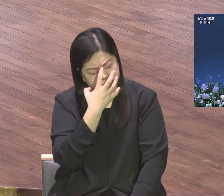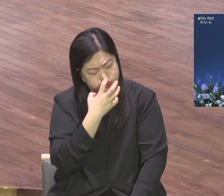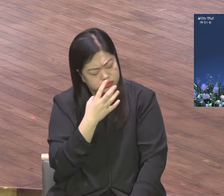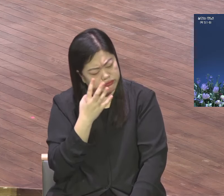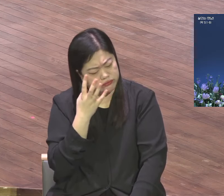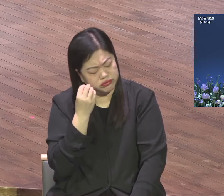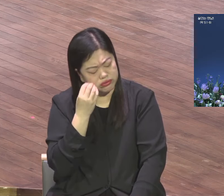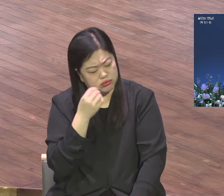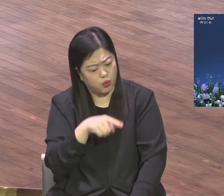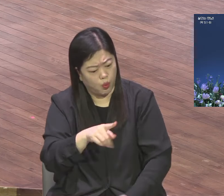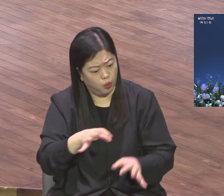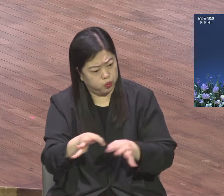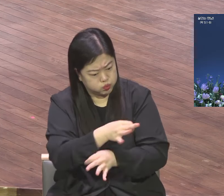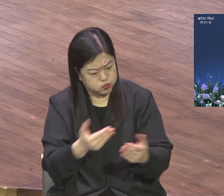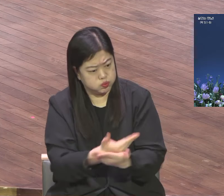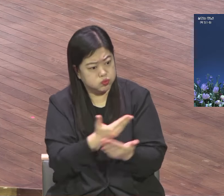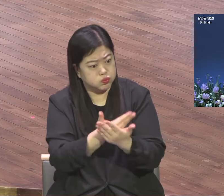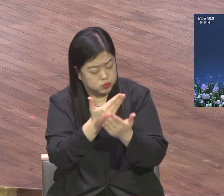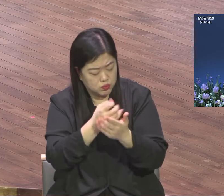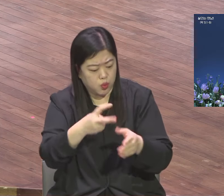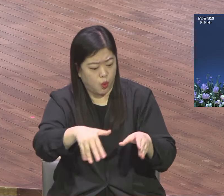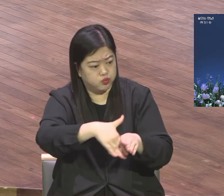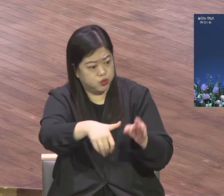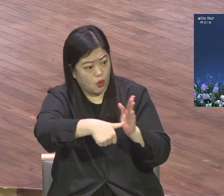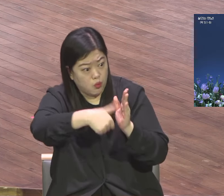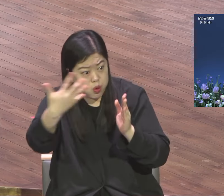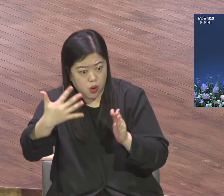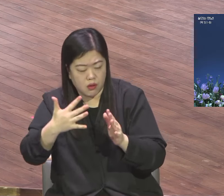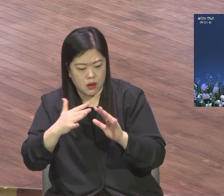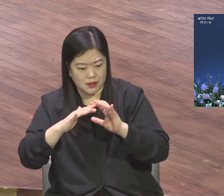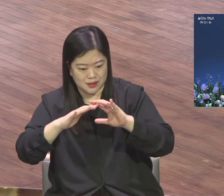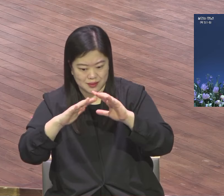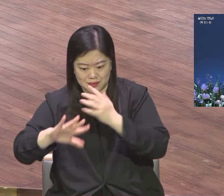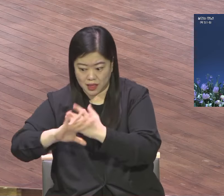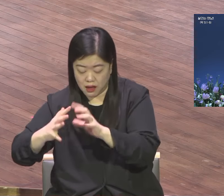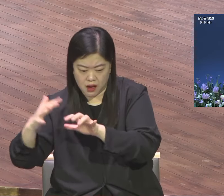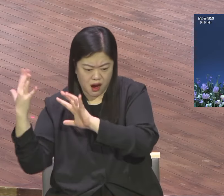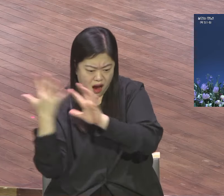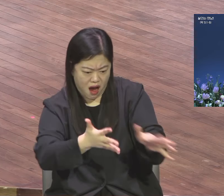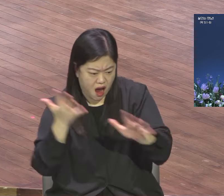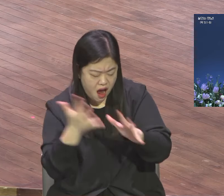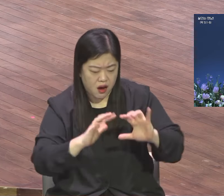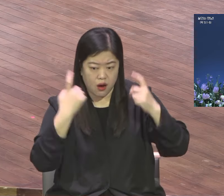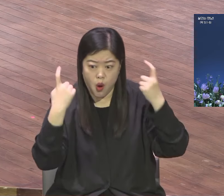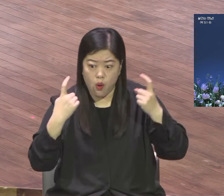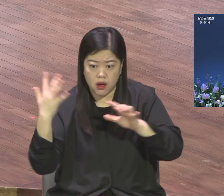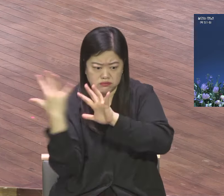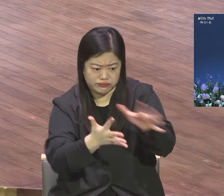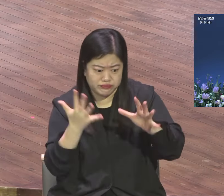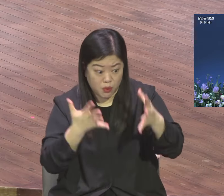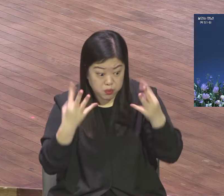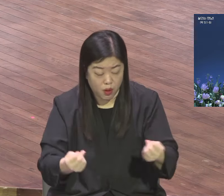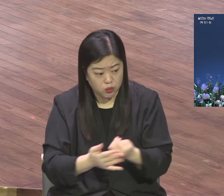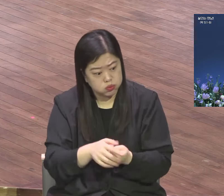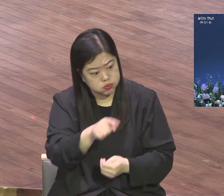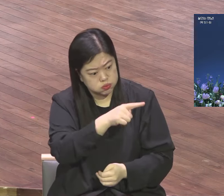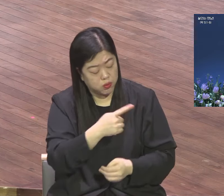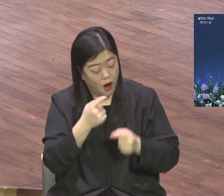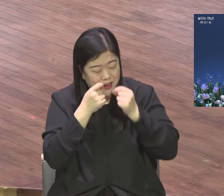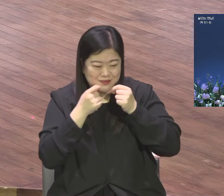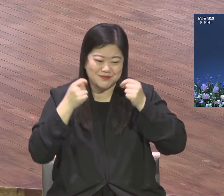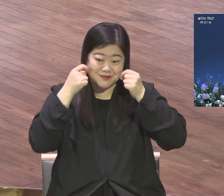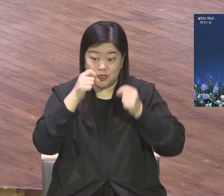이 한국의 이 유교적 문화의 나쁜 점과 또 이 자본주의의